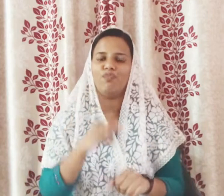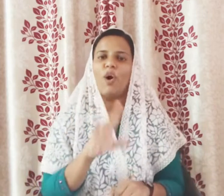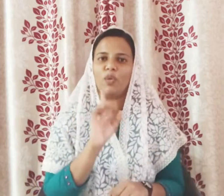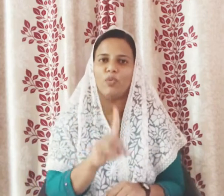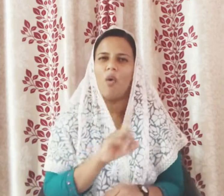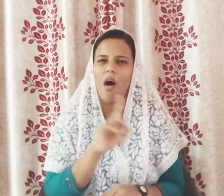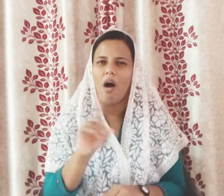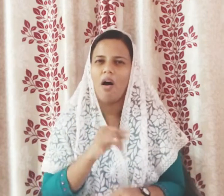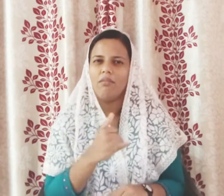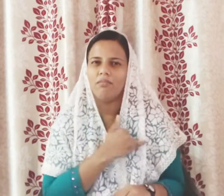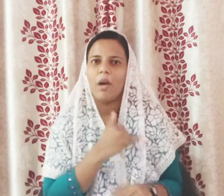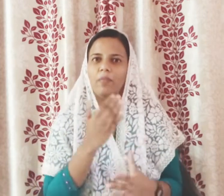ശാപം